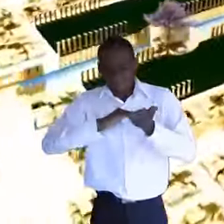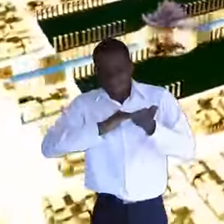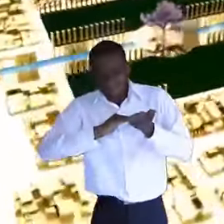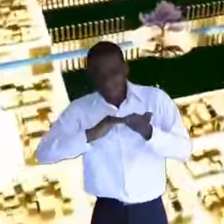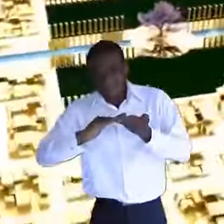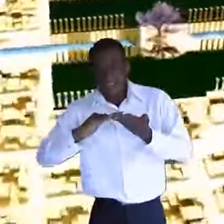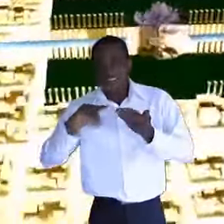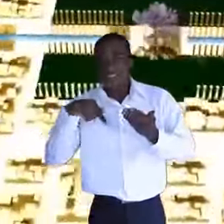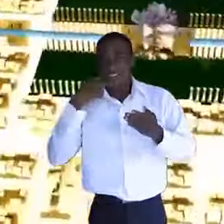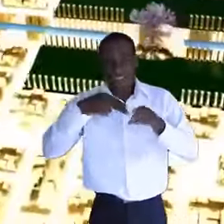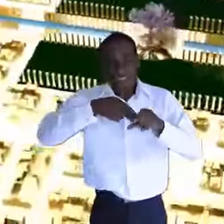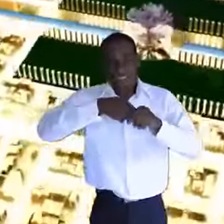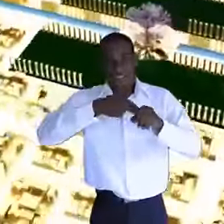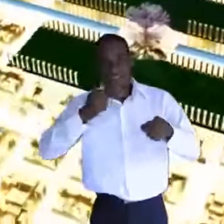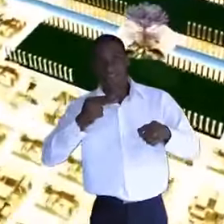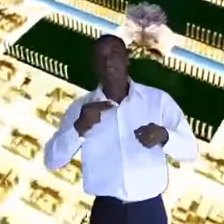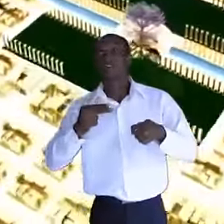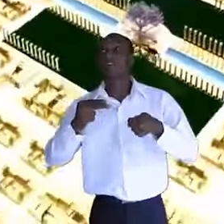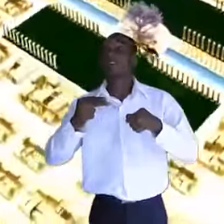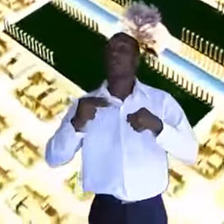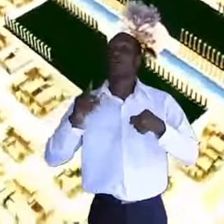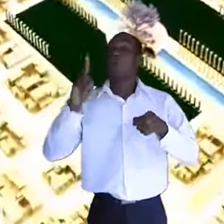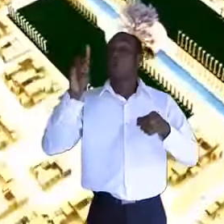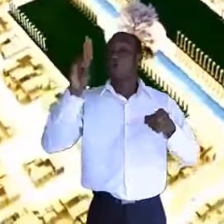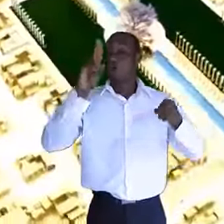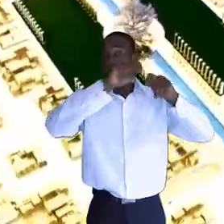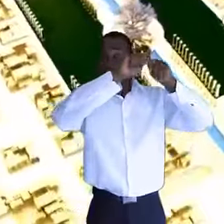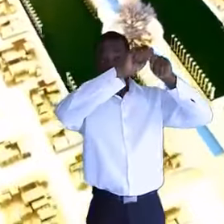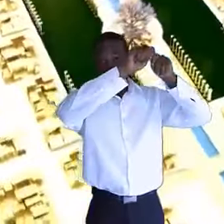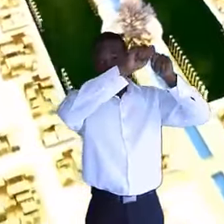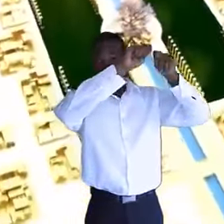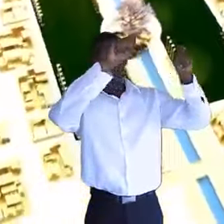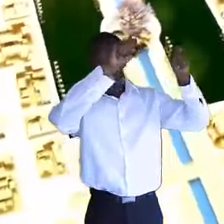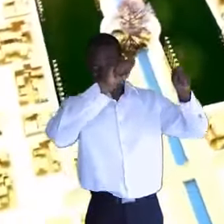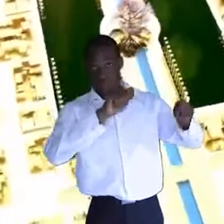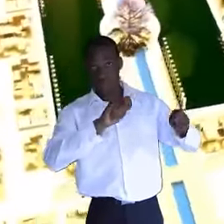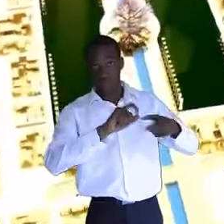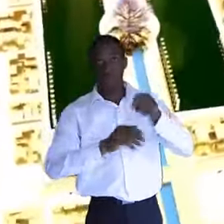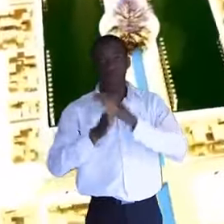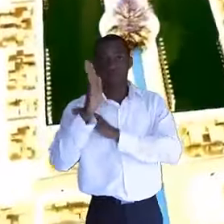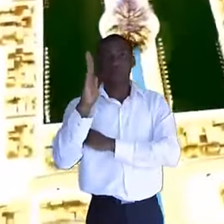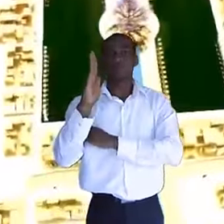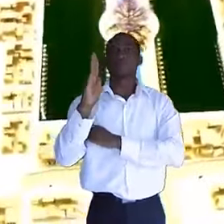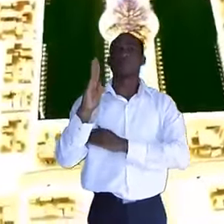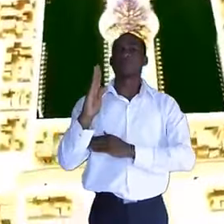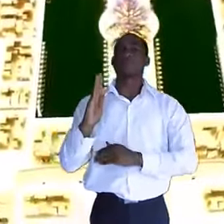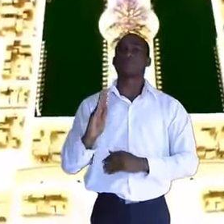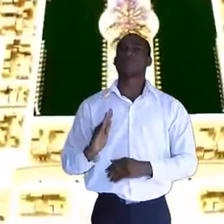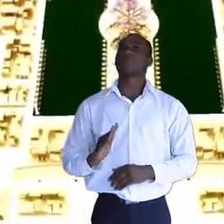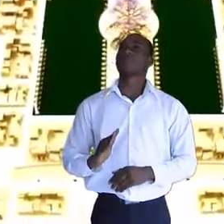l'agneau. Il n'y aura plus de nuit, ils n'auront besoin ni de lumière, ni de lampe, ni du soleil, parce que le Seigneur